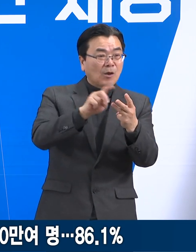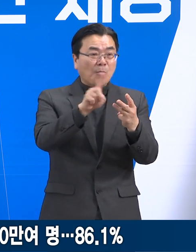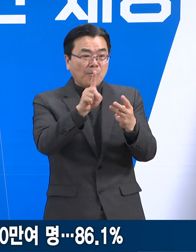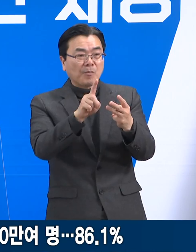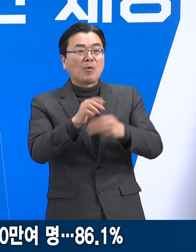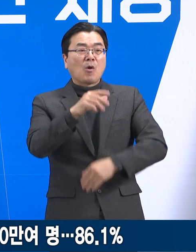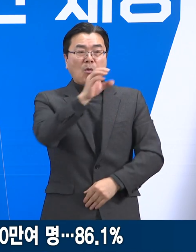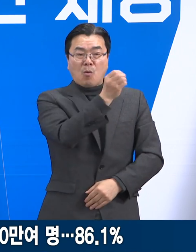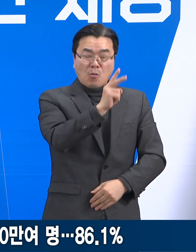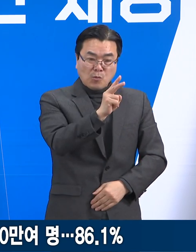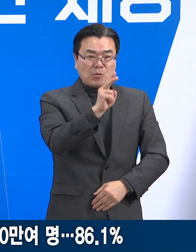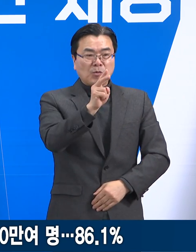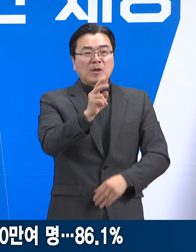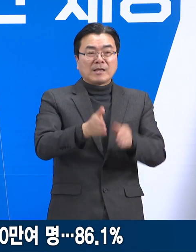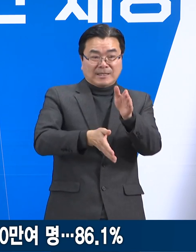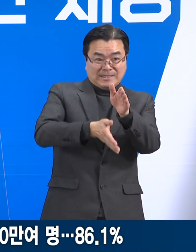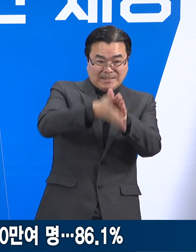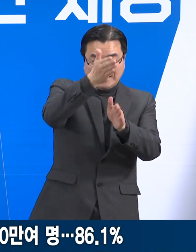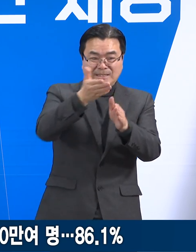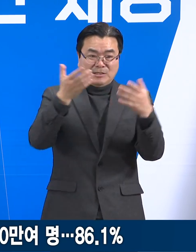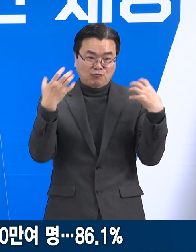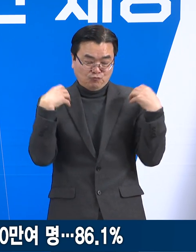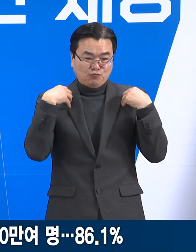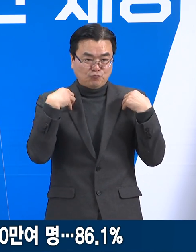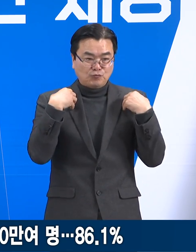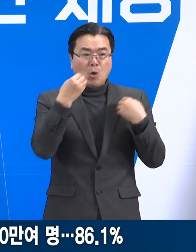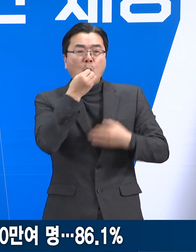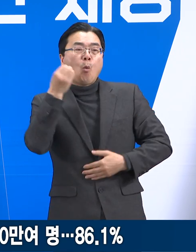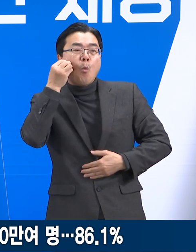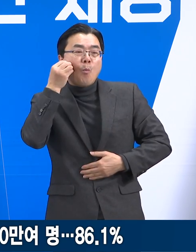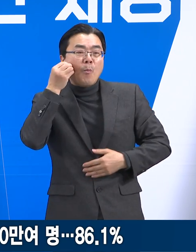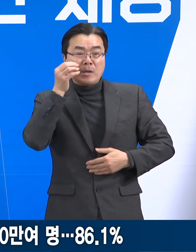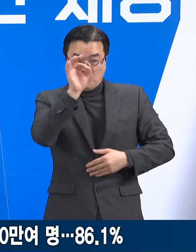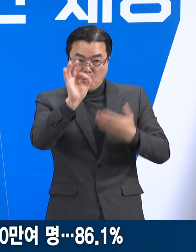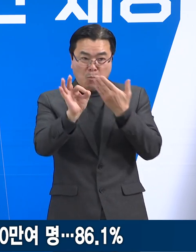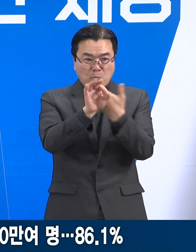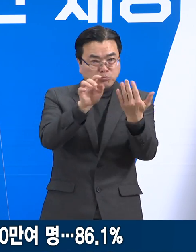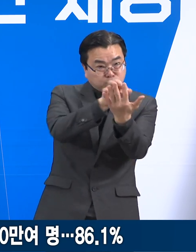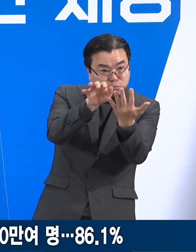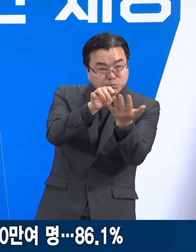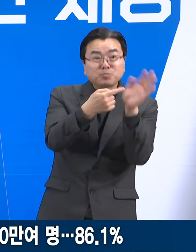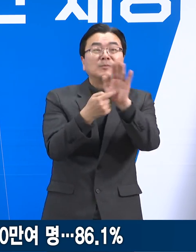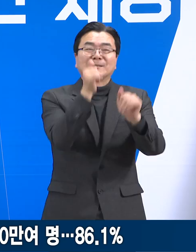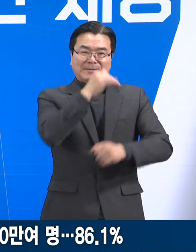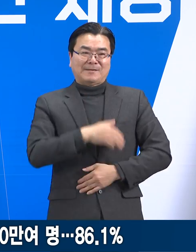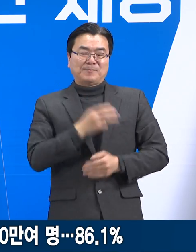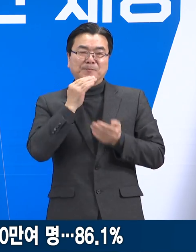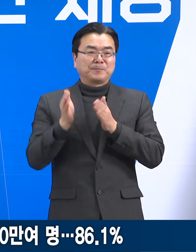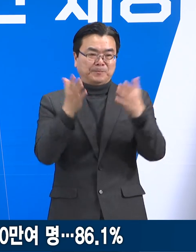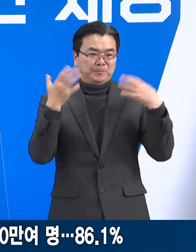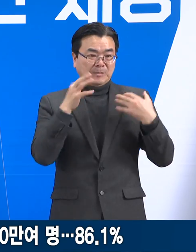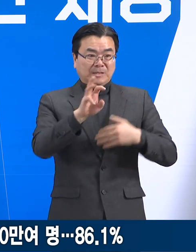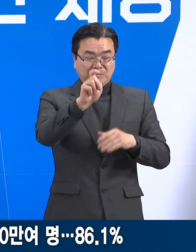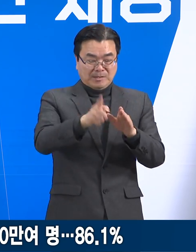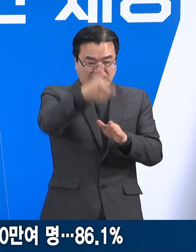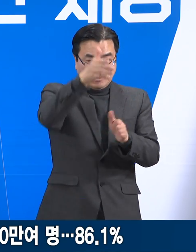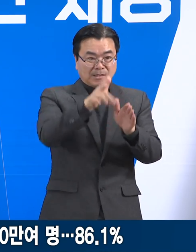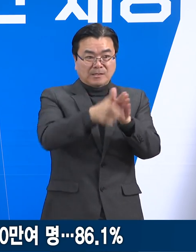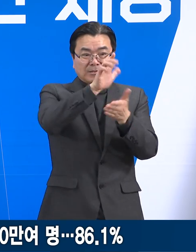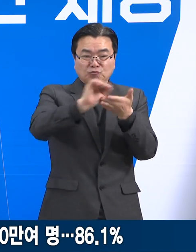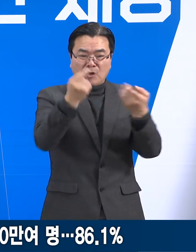도 및 해당 시군 홈페이지를 통해서 확인하실 수 있습니다. 앞으로도 경기도는 31개 시군과